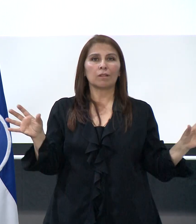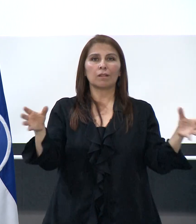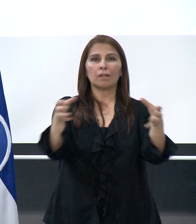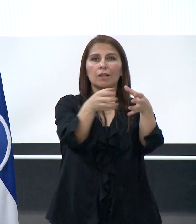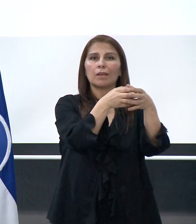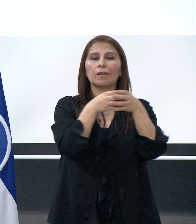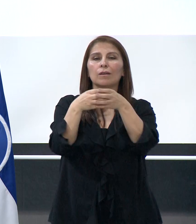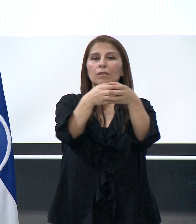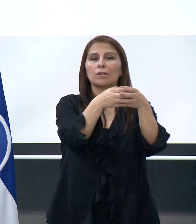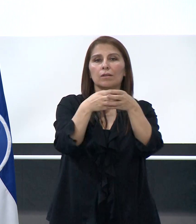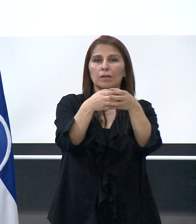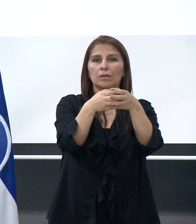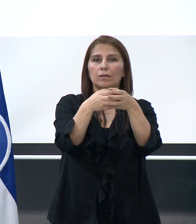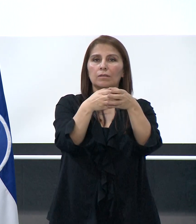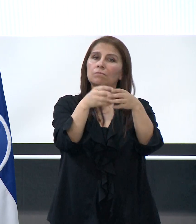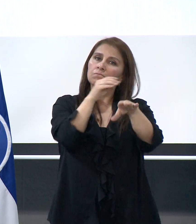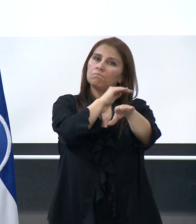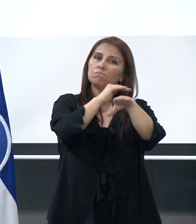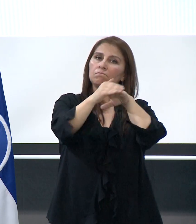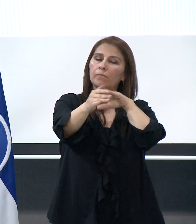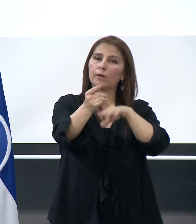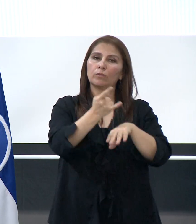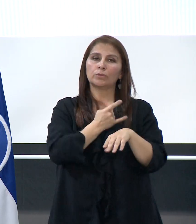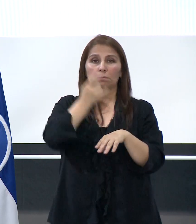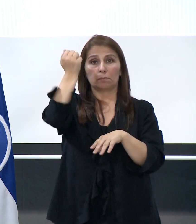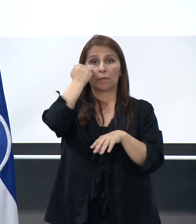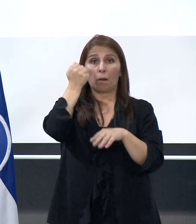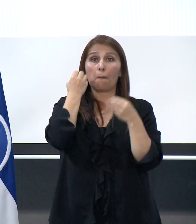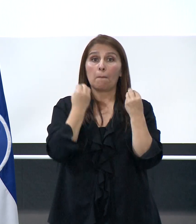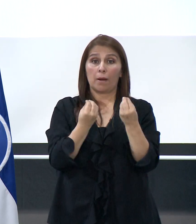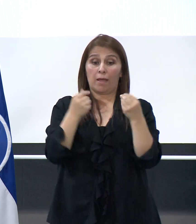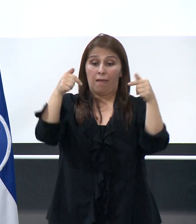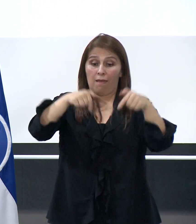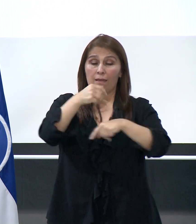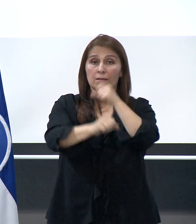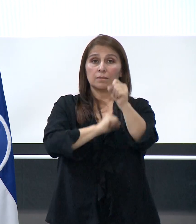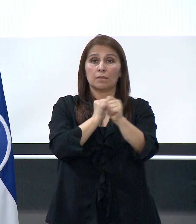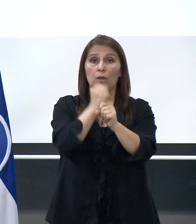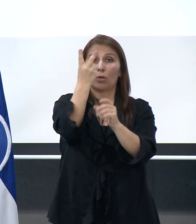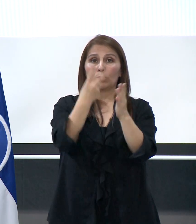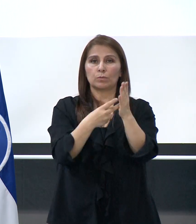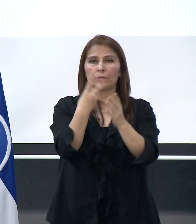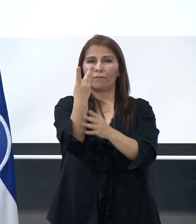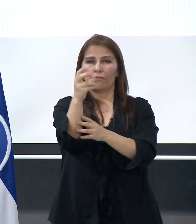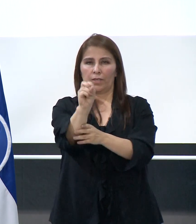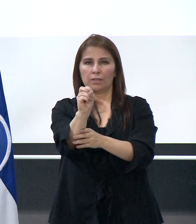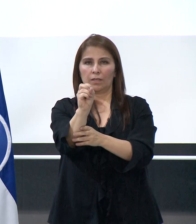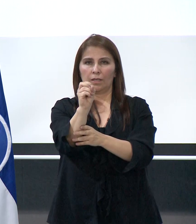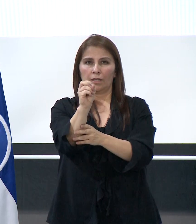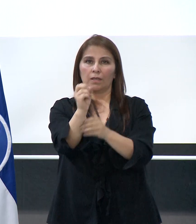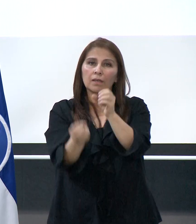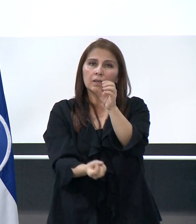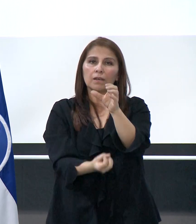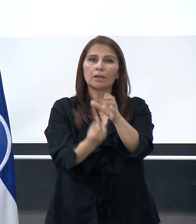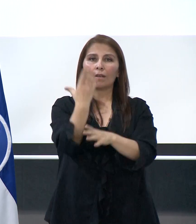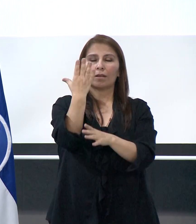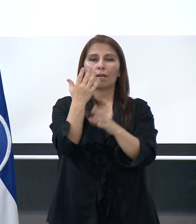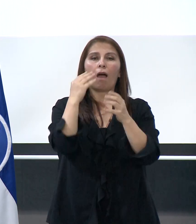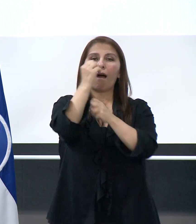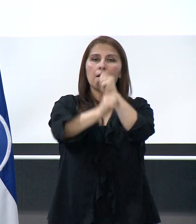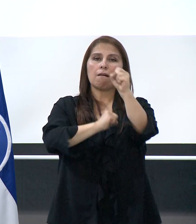convocamos a la apn a que el año 2020 en el año 2020 conmemoramos el año juana mos convenio